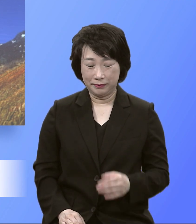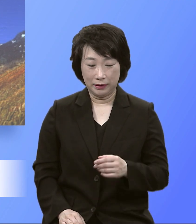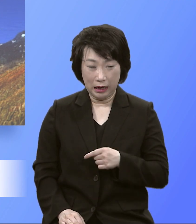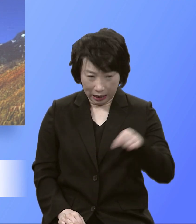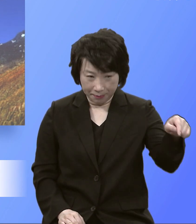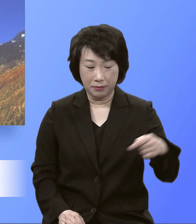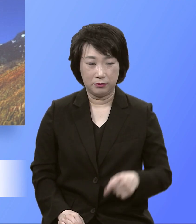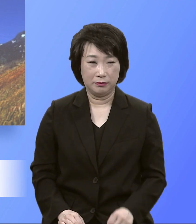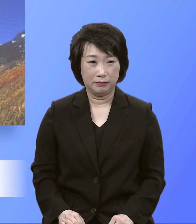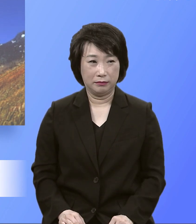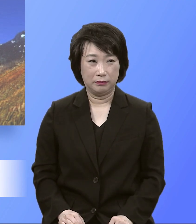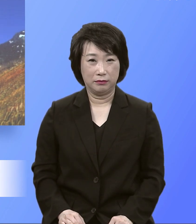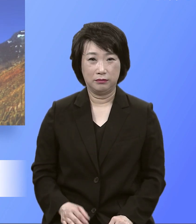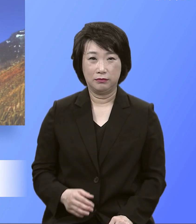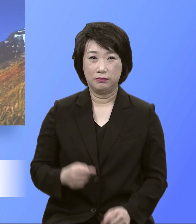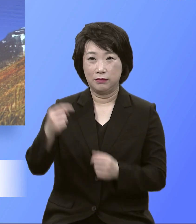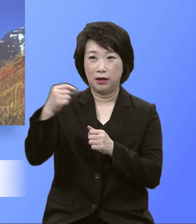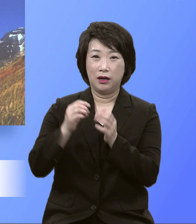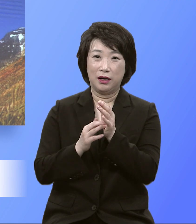나가봐.